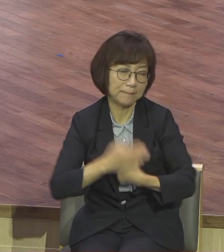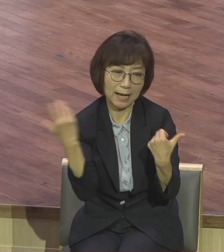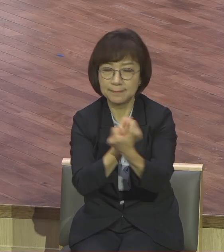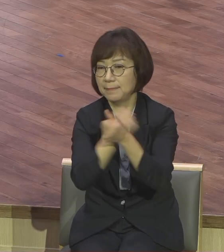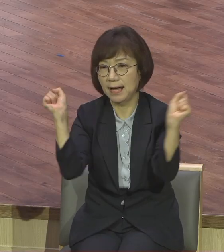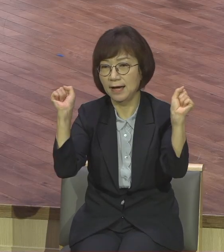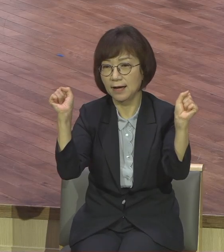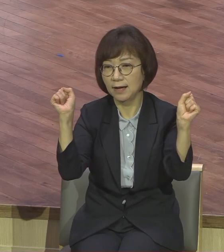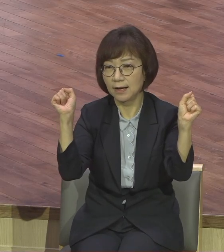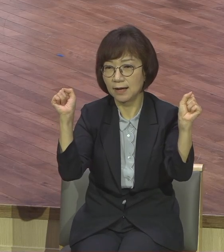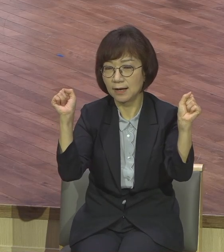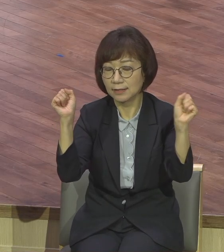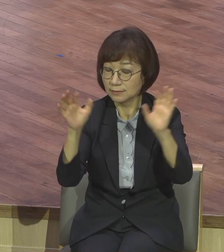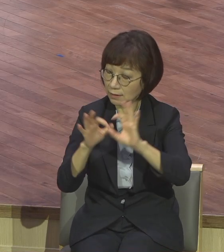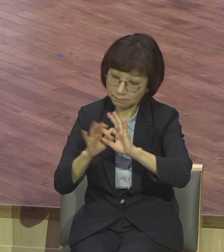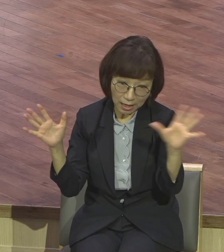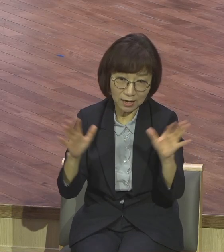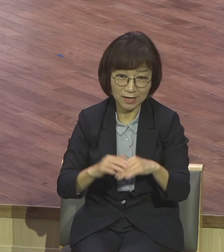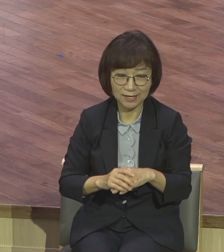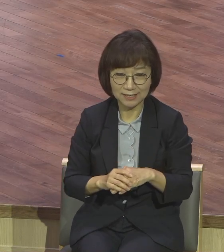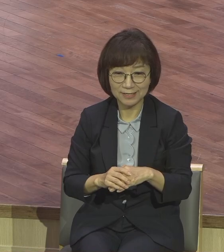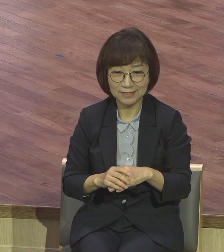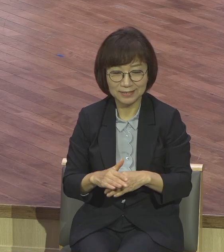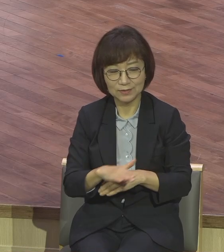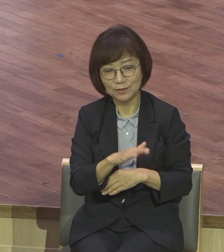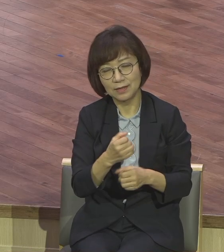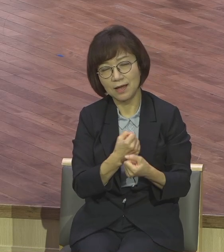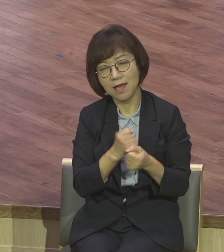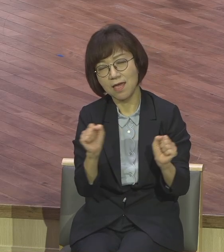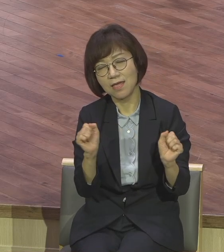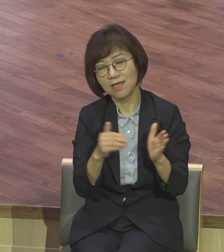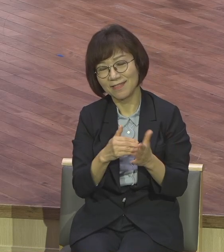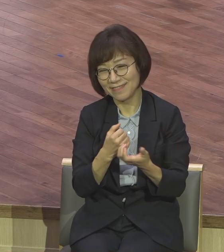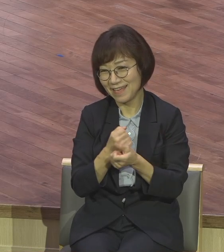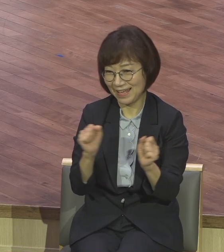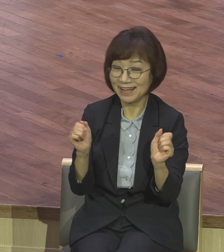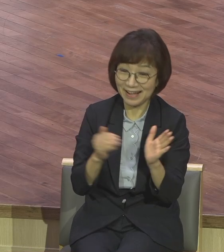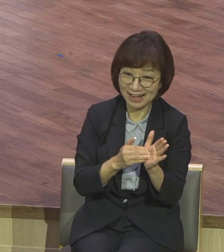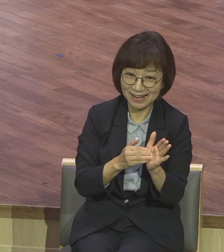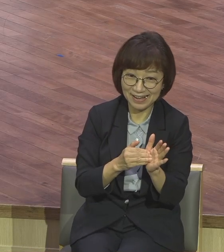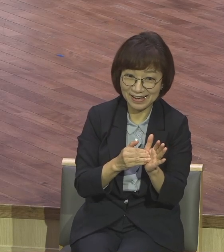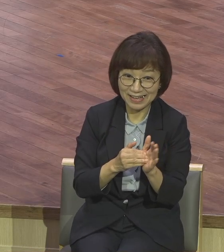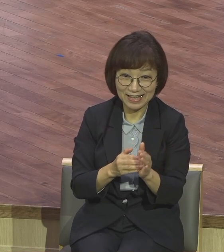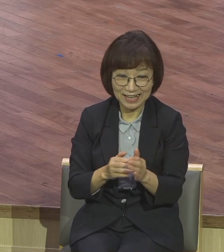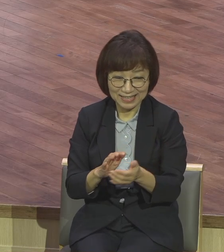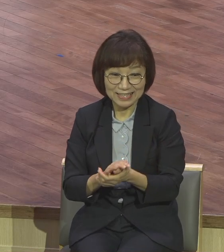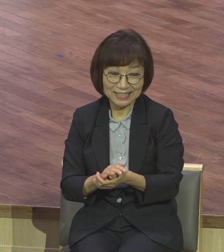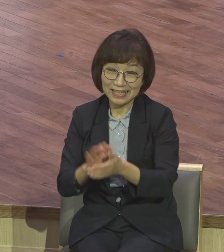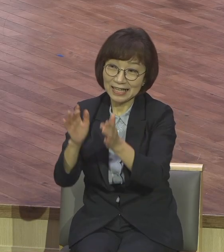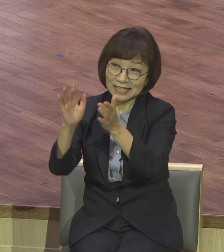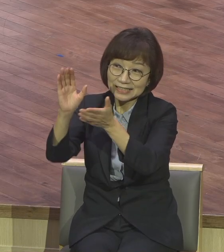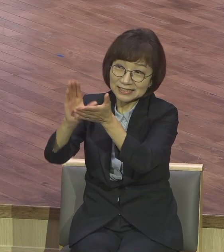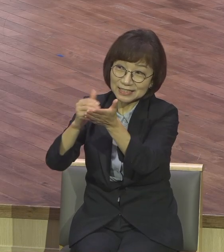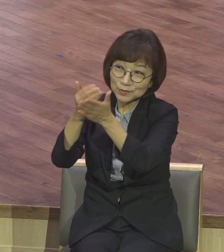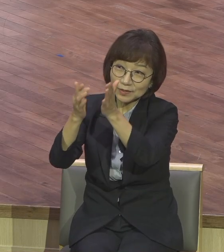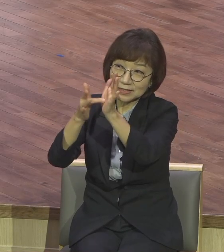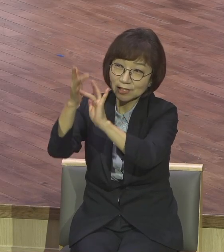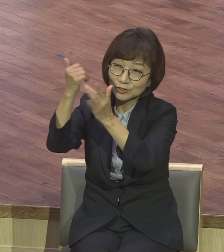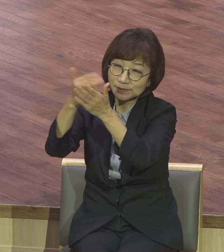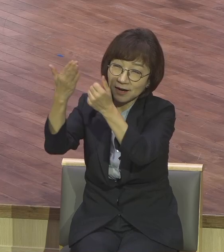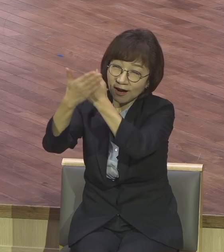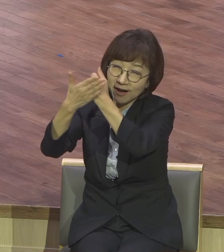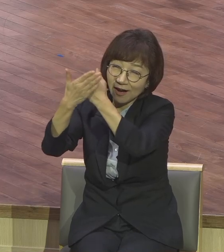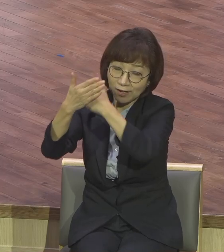해방되었다. 해방되었네. 해방되었네. 그리스도 예수 안에서 나는 해방,